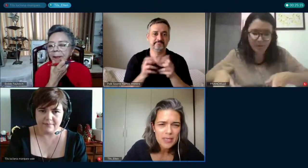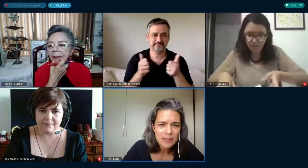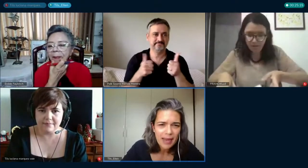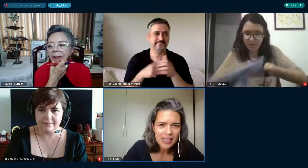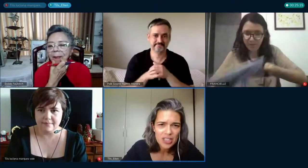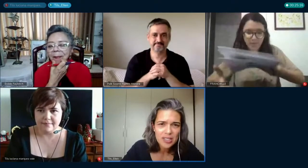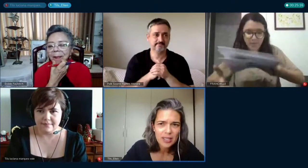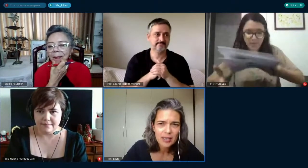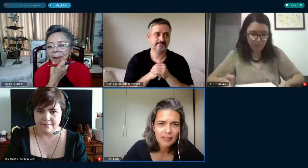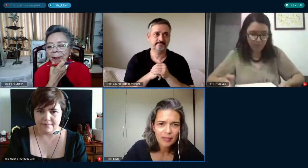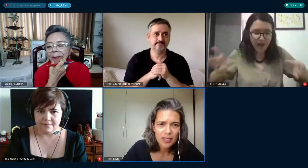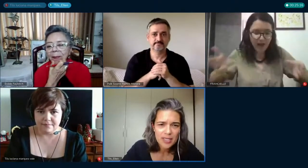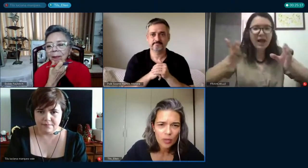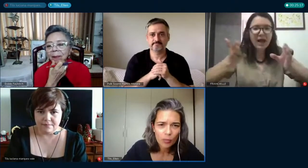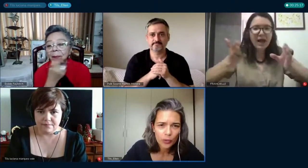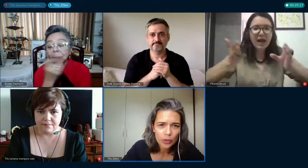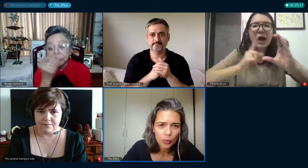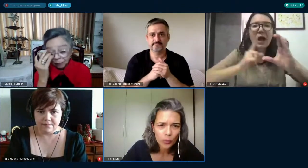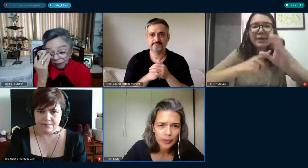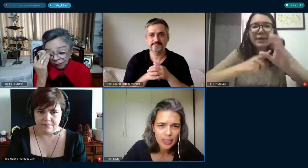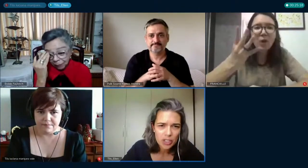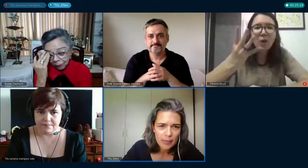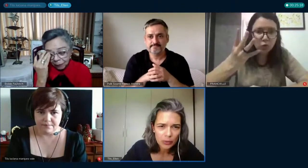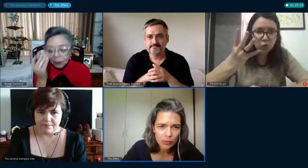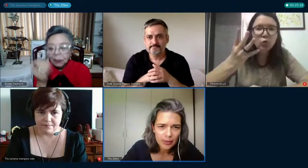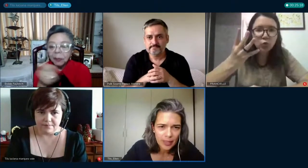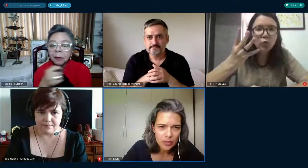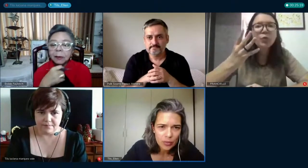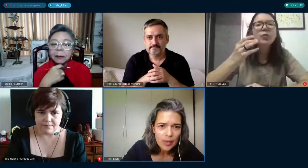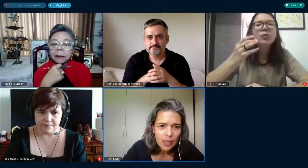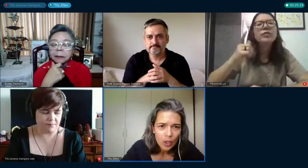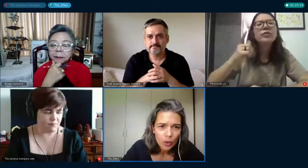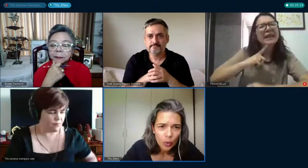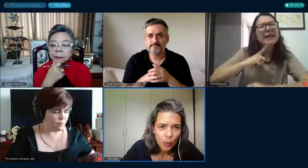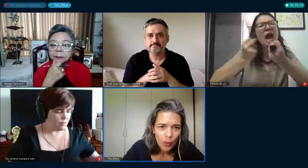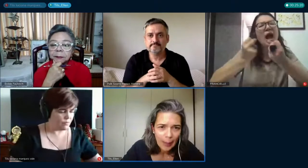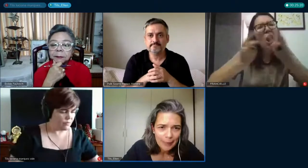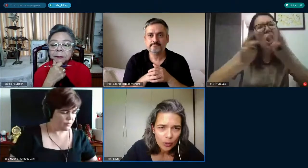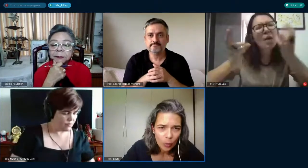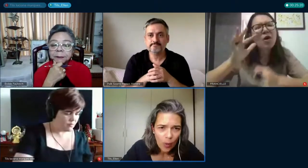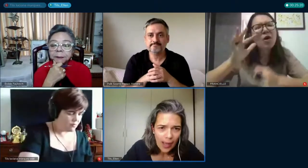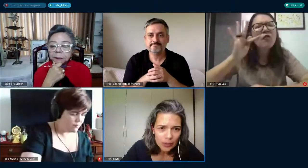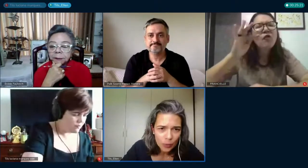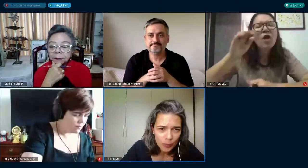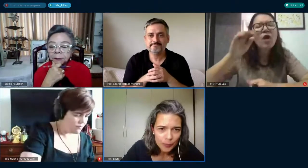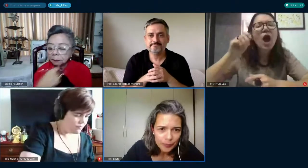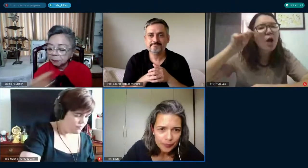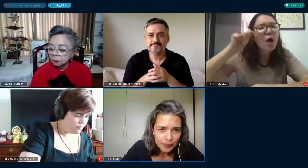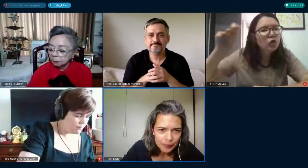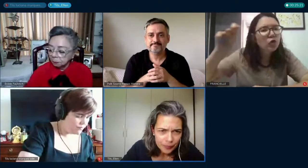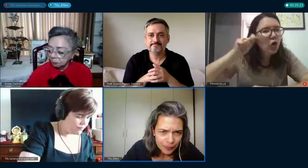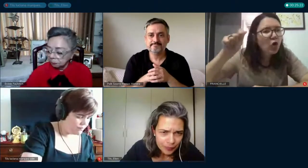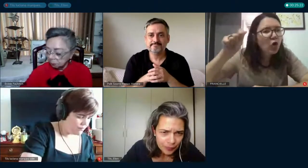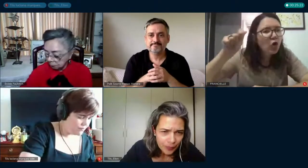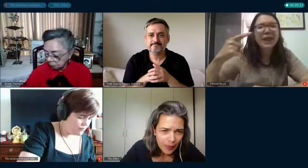Você usou algumas imagens que favoreceram muito o entendimento do texto. No capítulo 4,